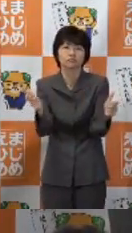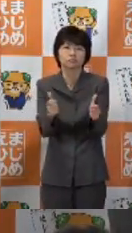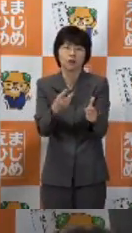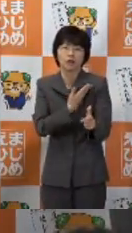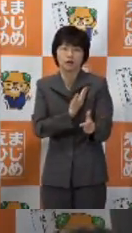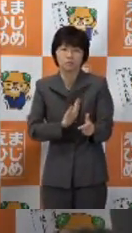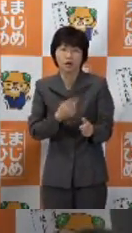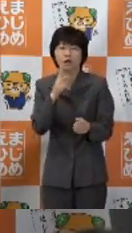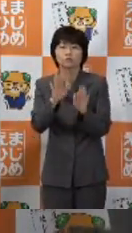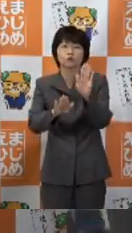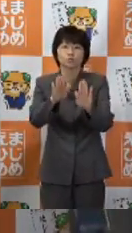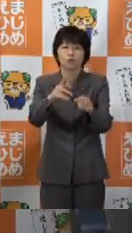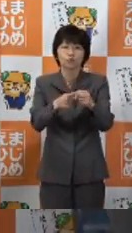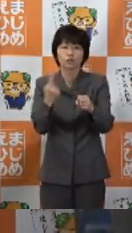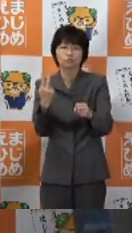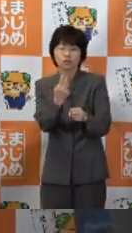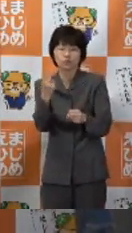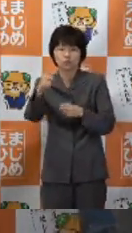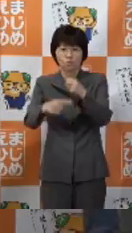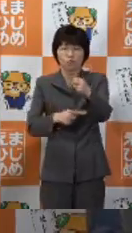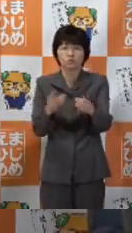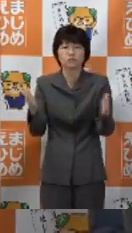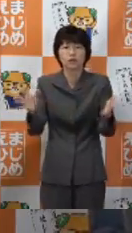かでが三線を弾き